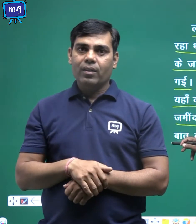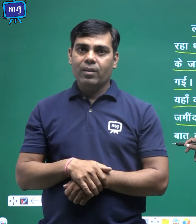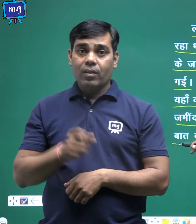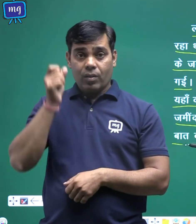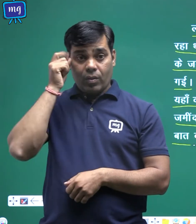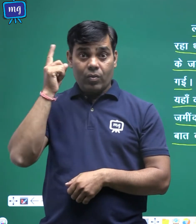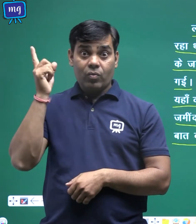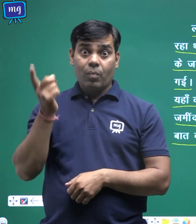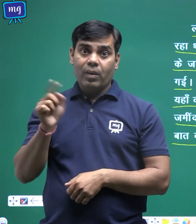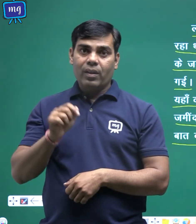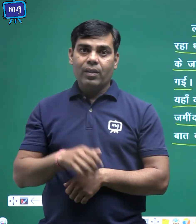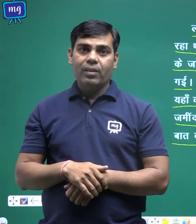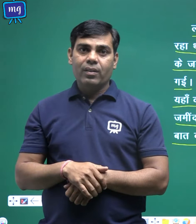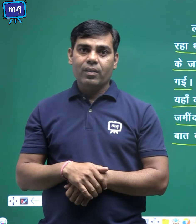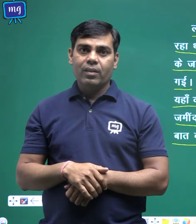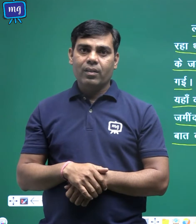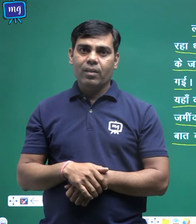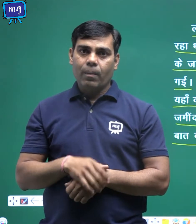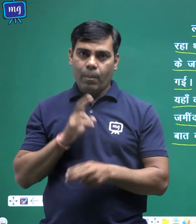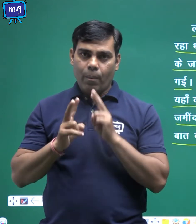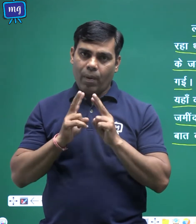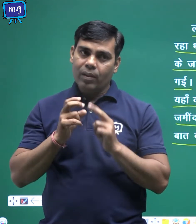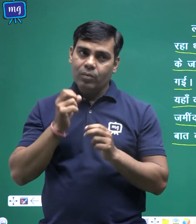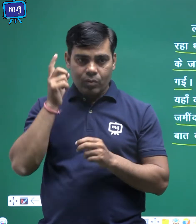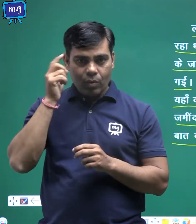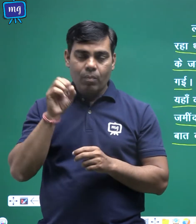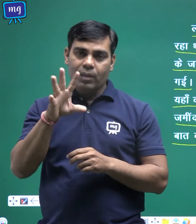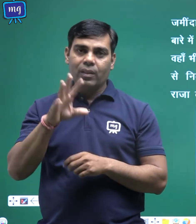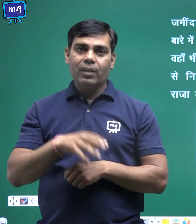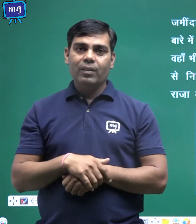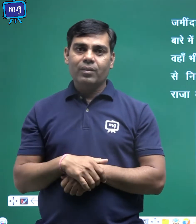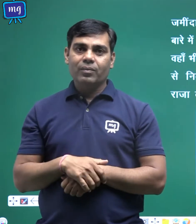स्वप्न की बात बता दी।